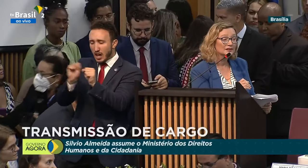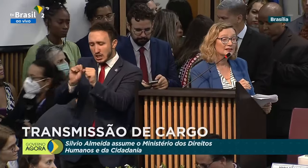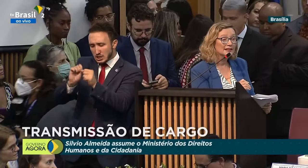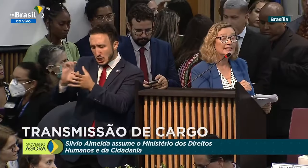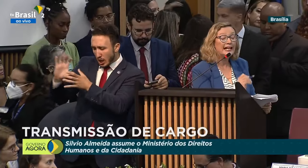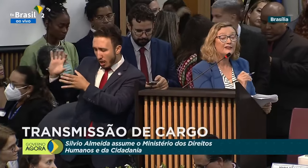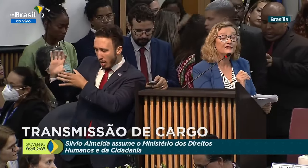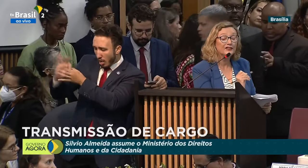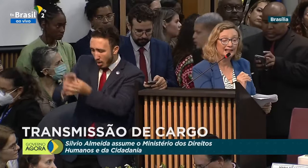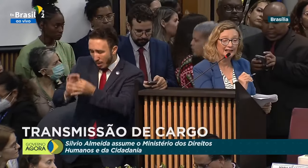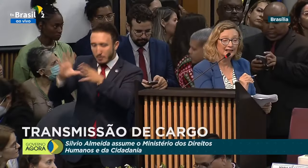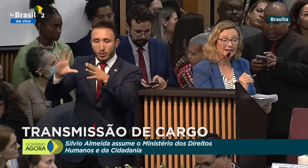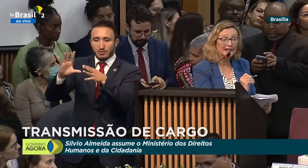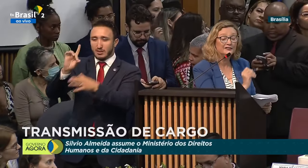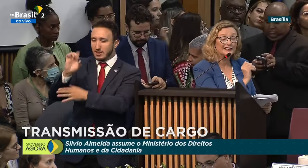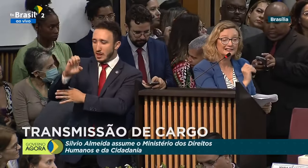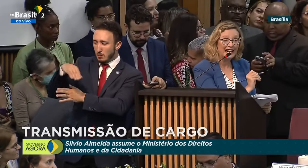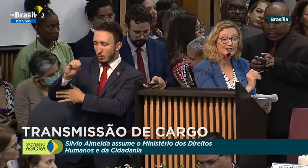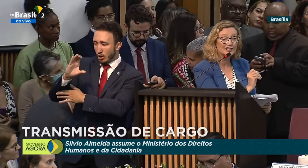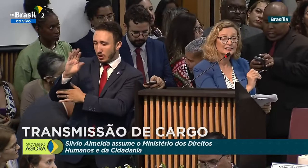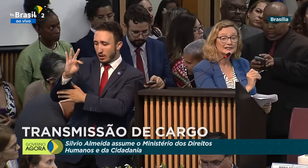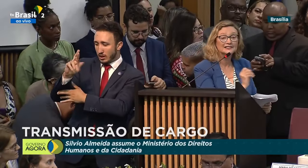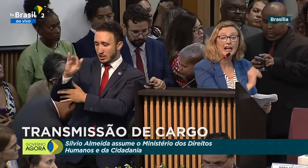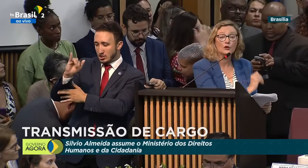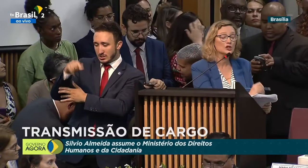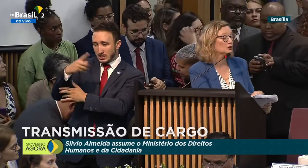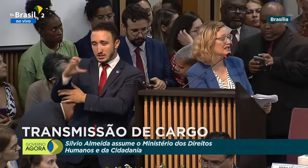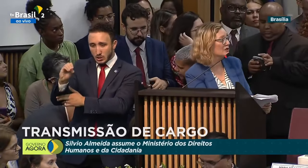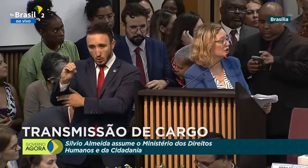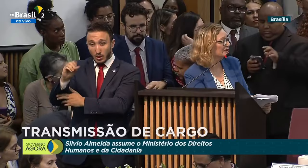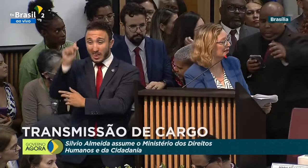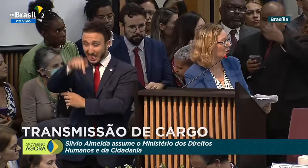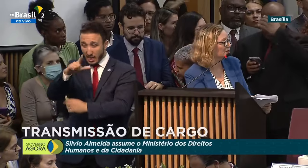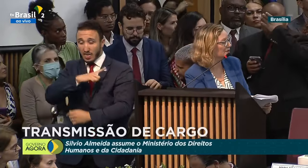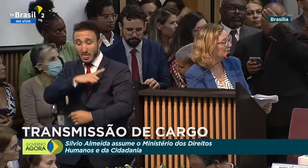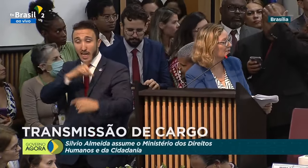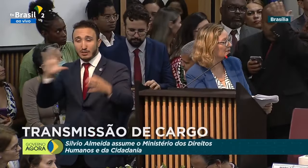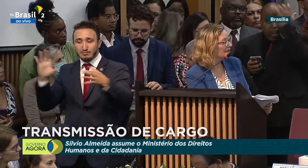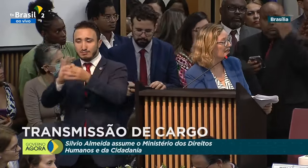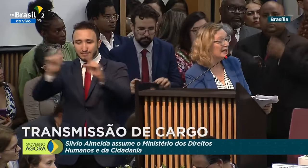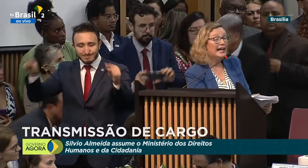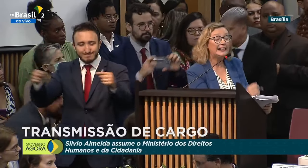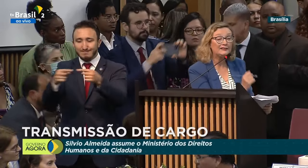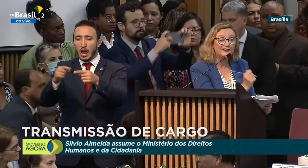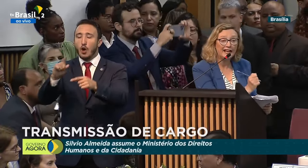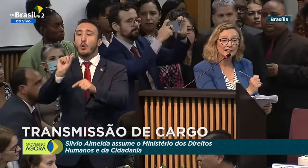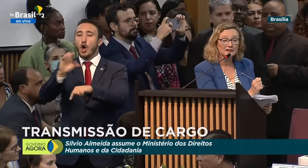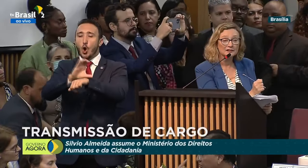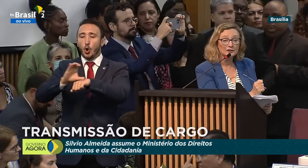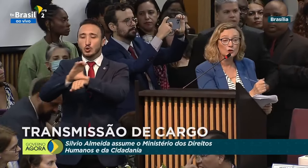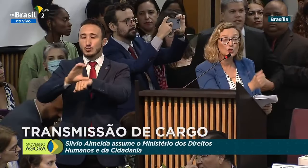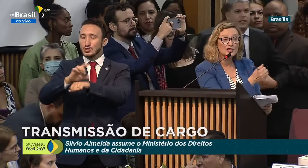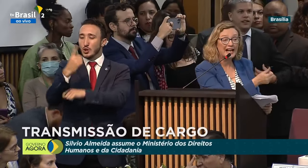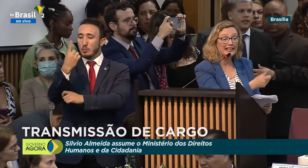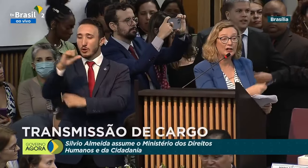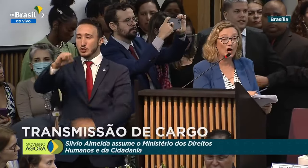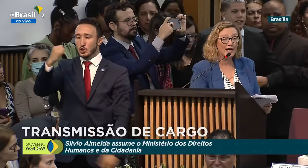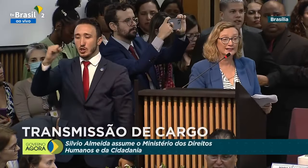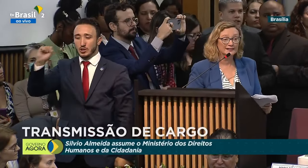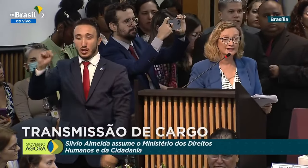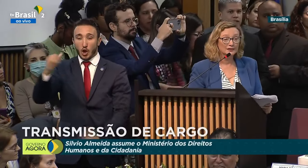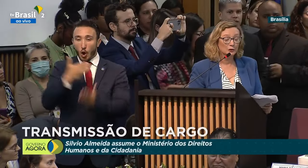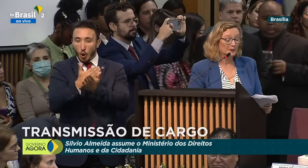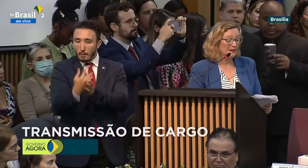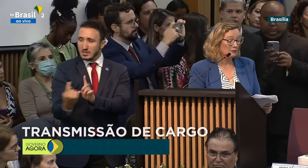e ela é filha em verdade da Constituição de 88 Ela Vem com José